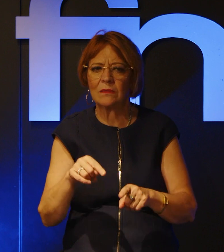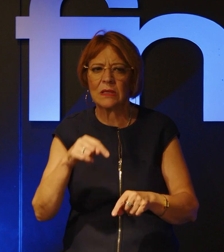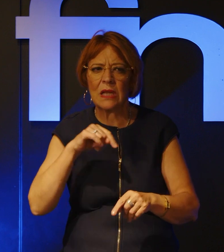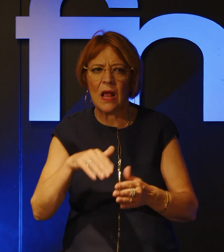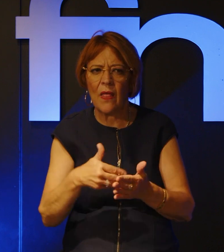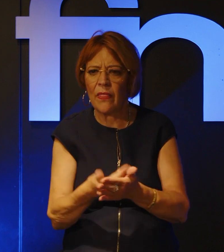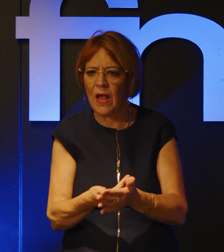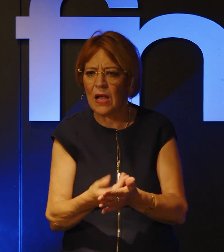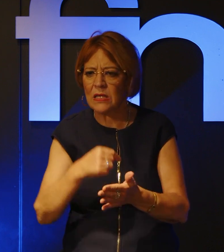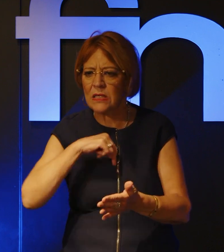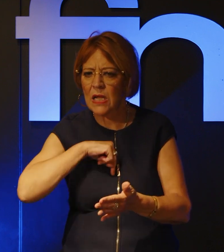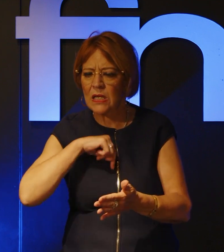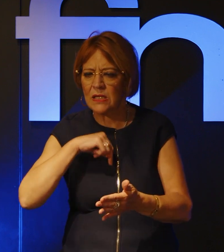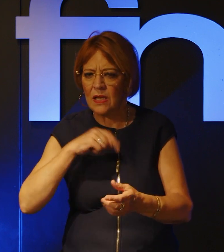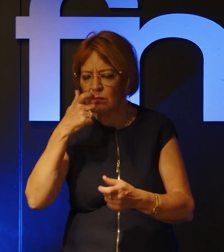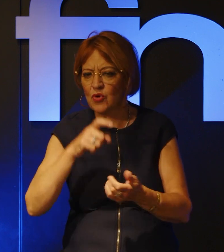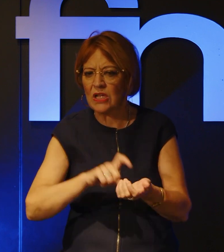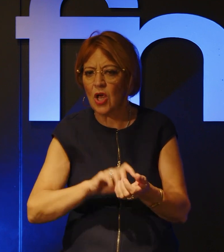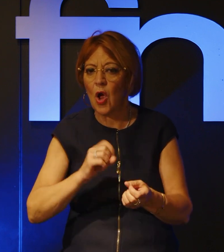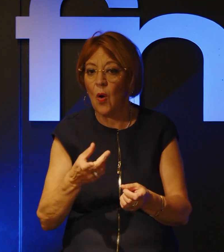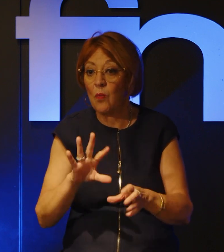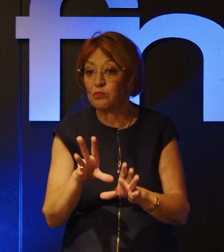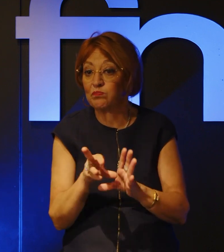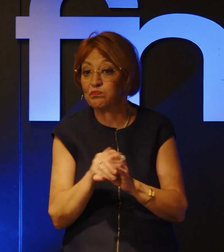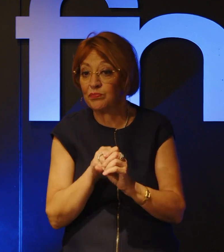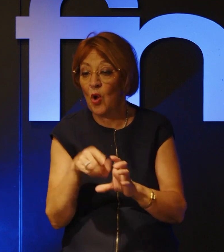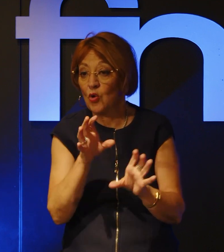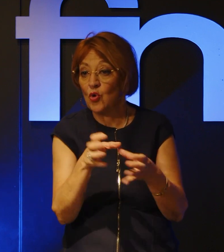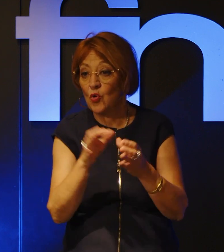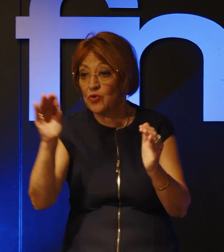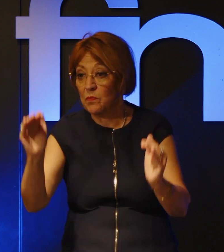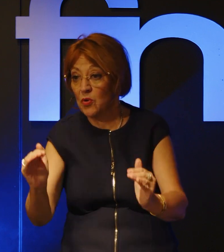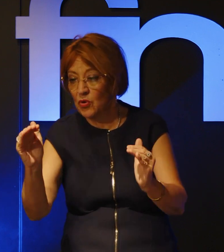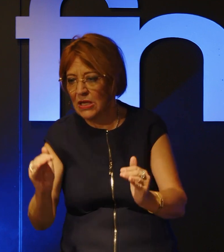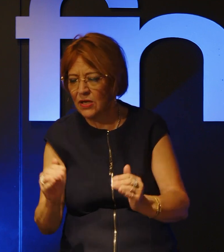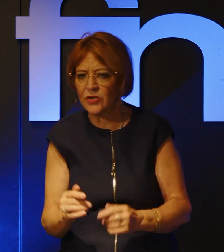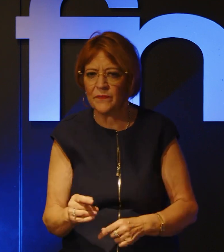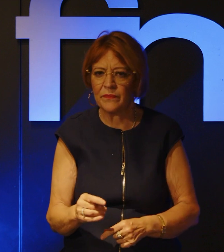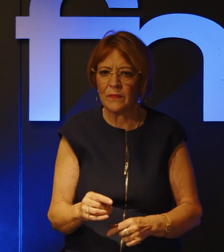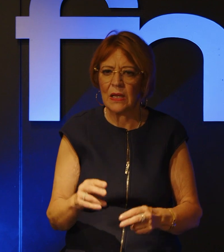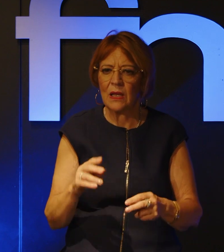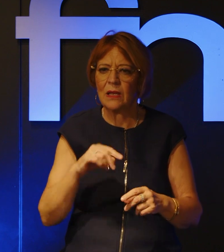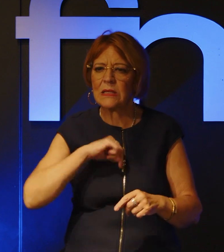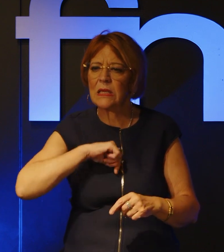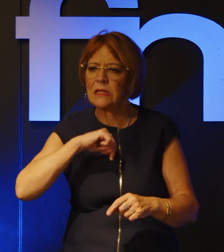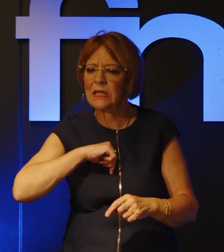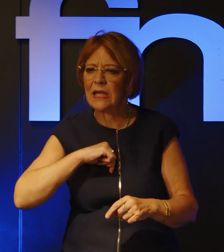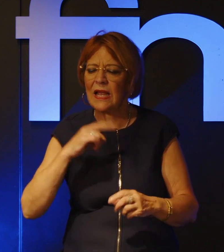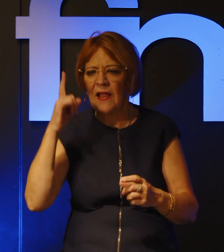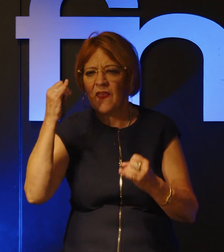portanto pessoas racializadas ou pertencentes a outros grupos minoritários efetivamente internalizam ideias